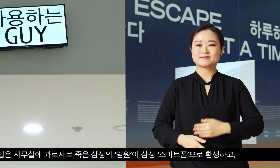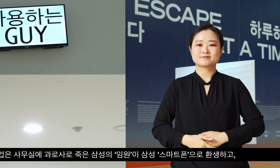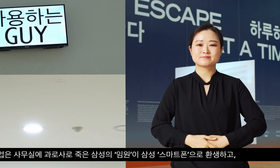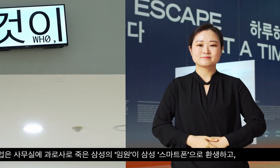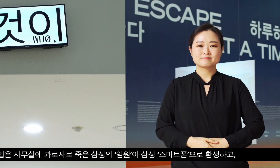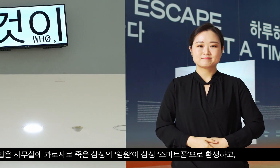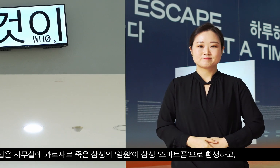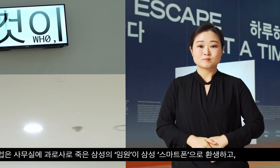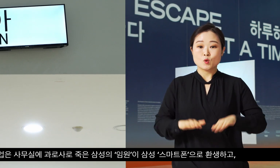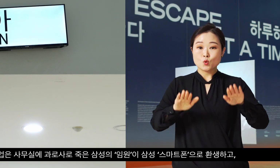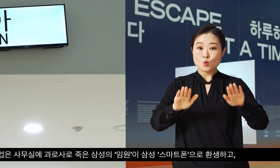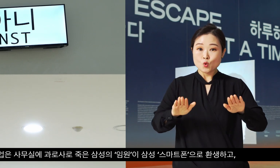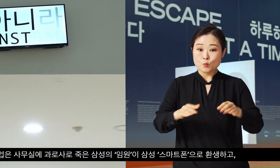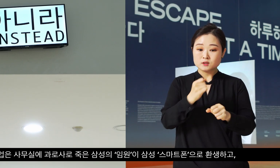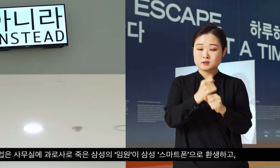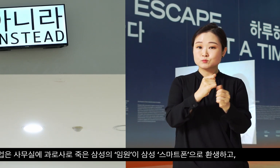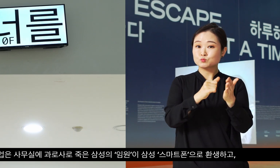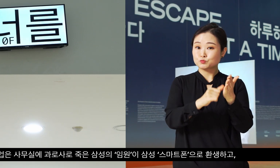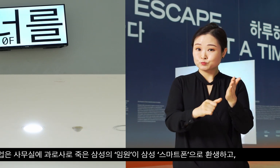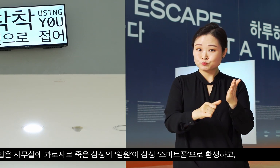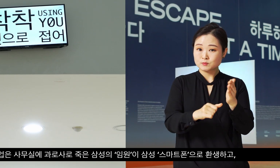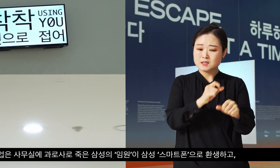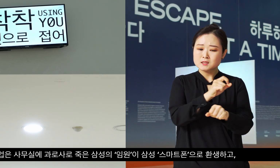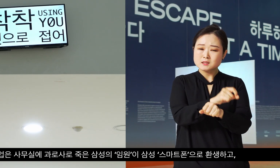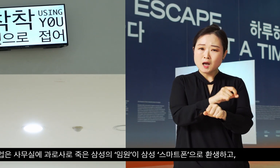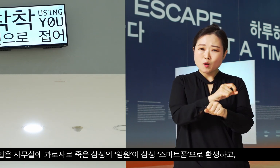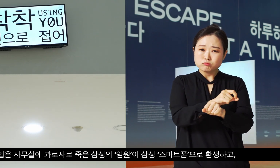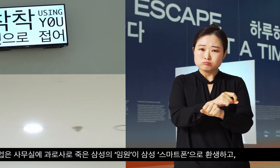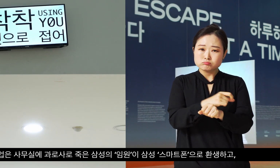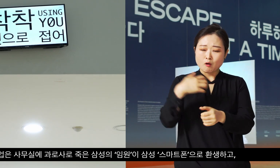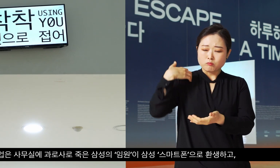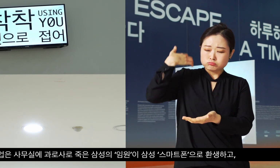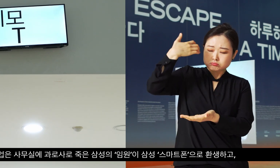이번 작업은 사무실에 과로사로 죽은 삼성의 임원이